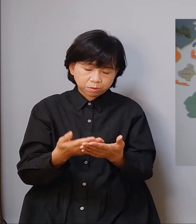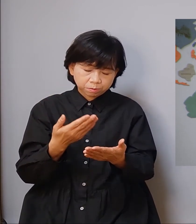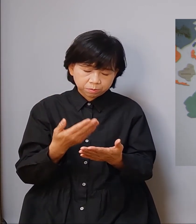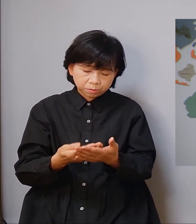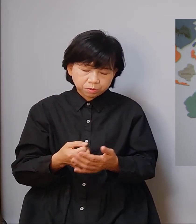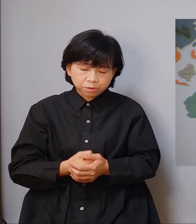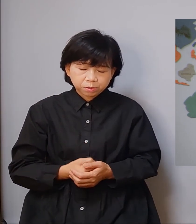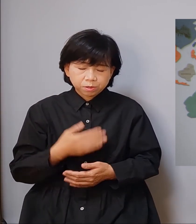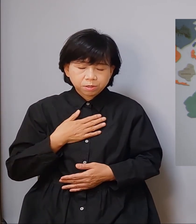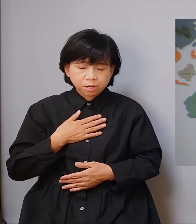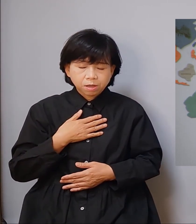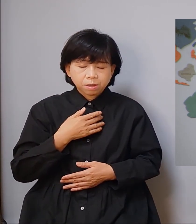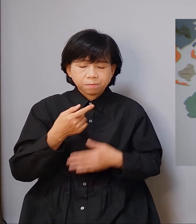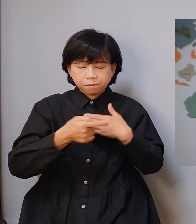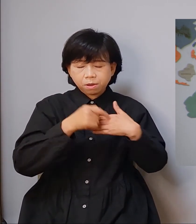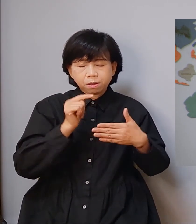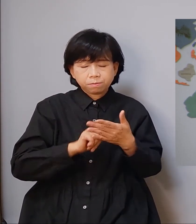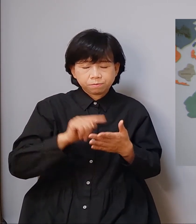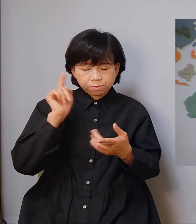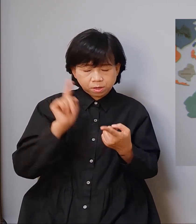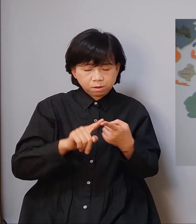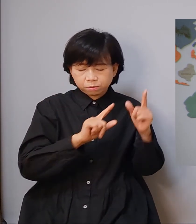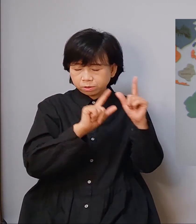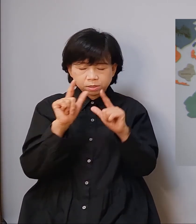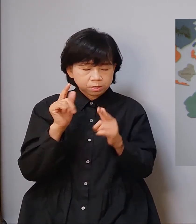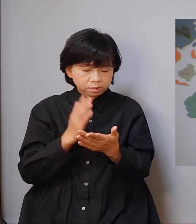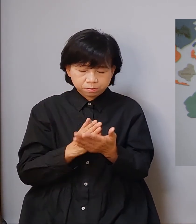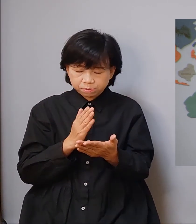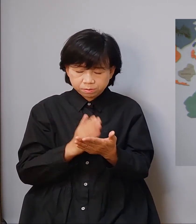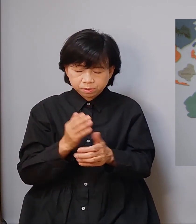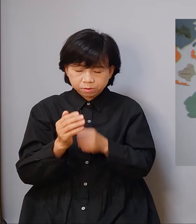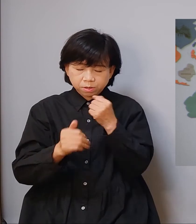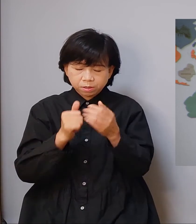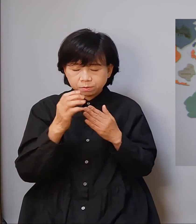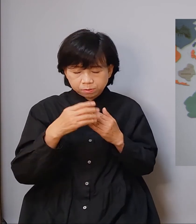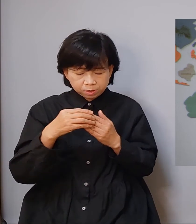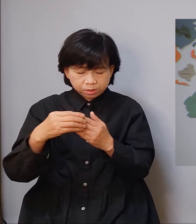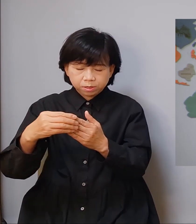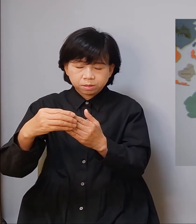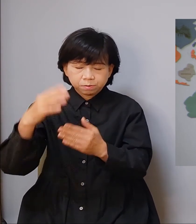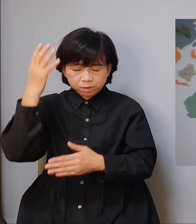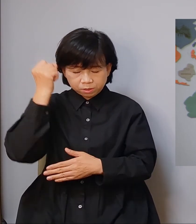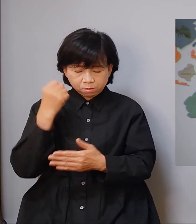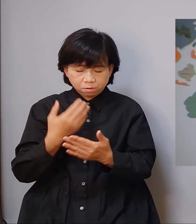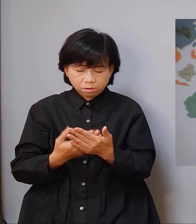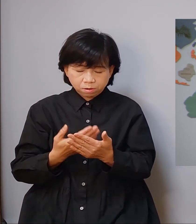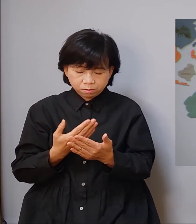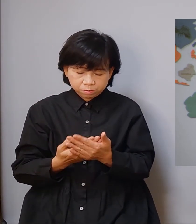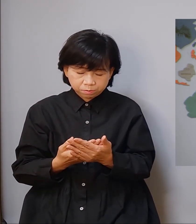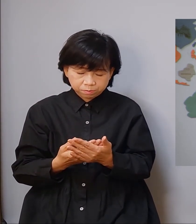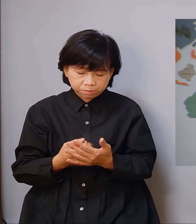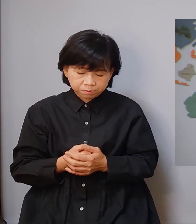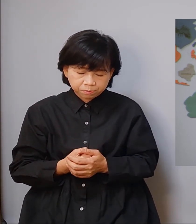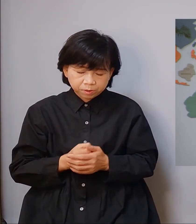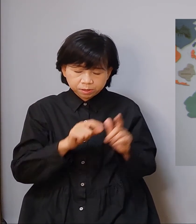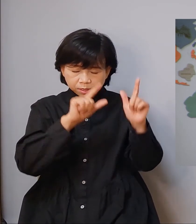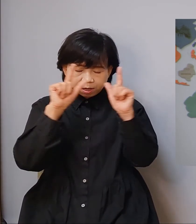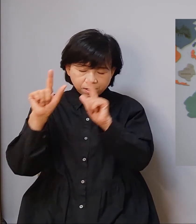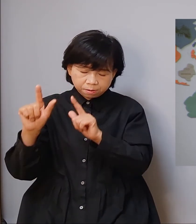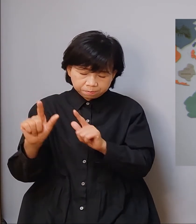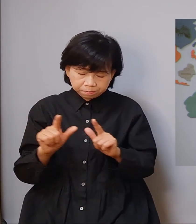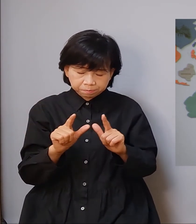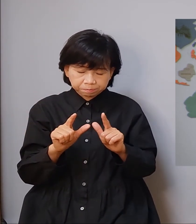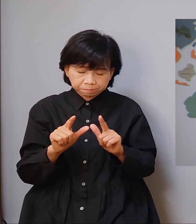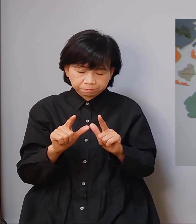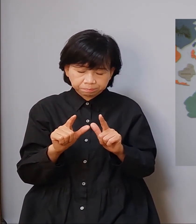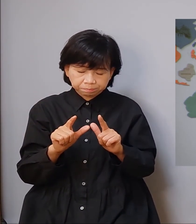내 마음대로 내 삶을 살아가는 것이 아니고 하나님이 이끄심을 기억할 수 있는 우리의 삶의 여정이 될 수